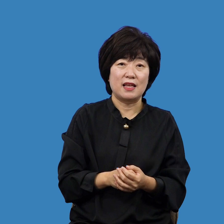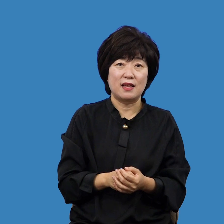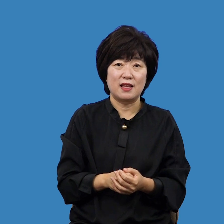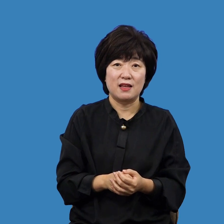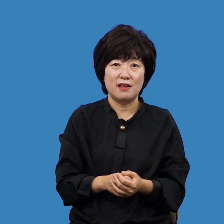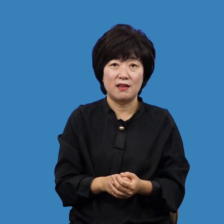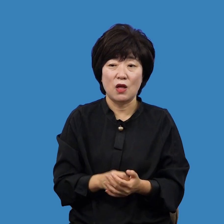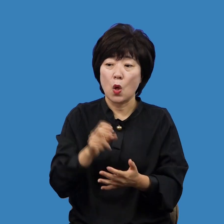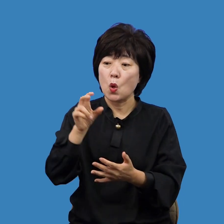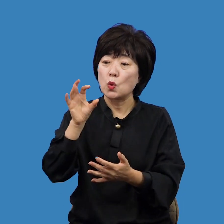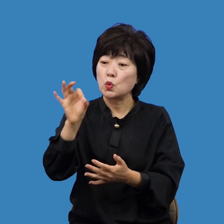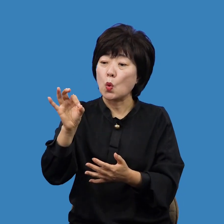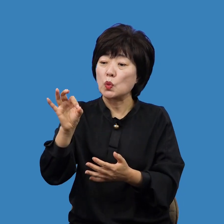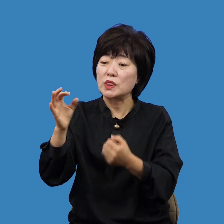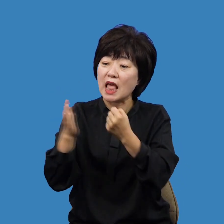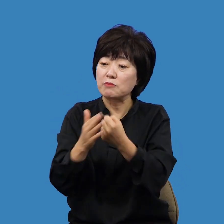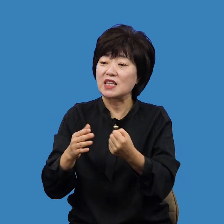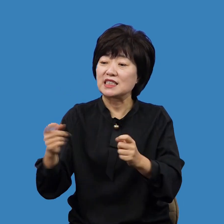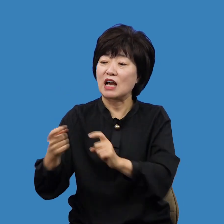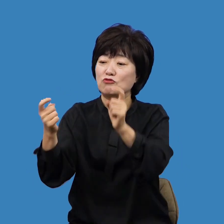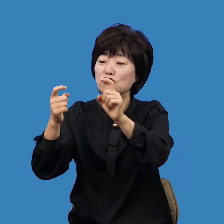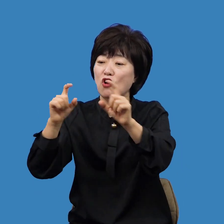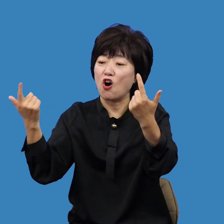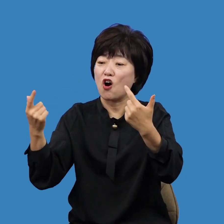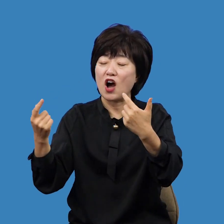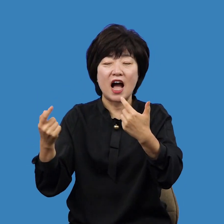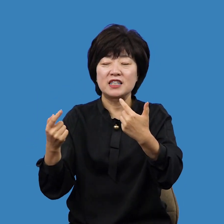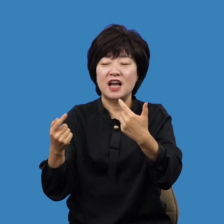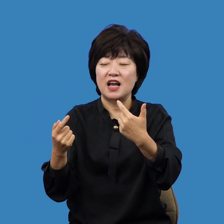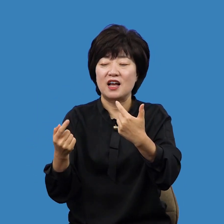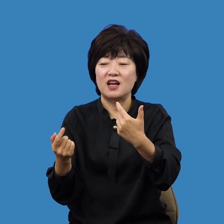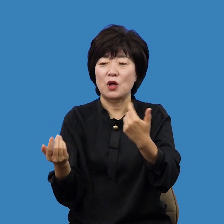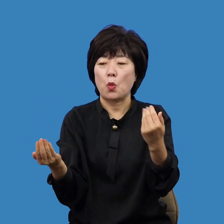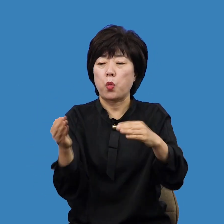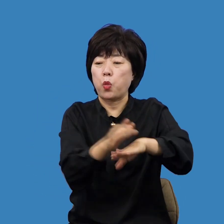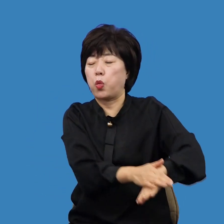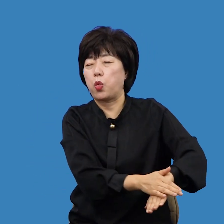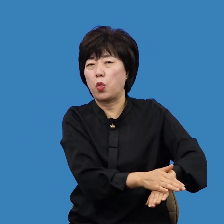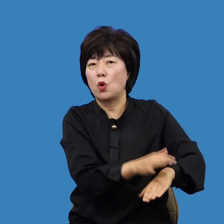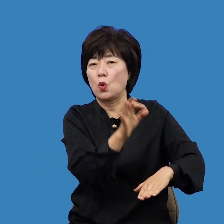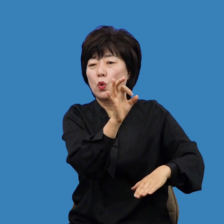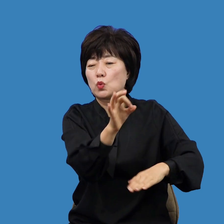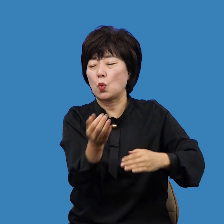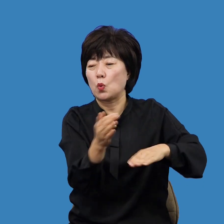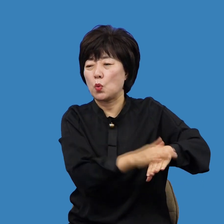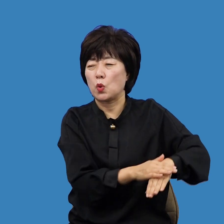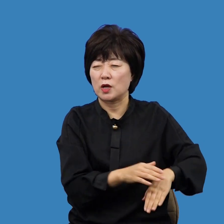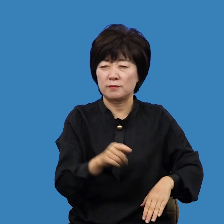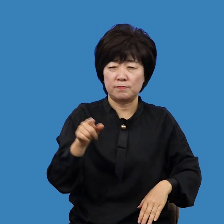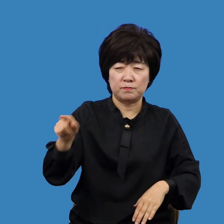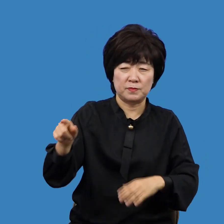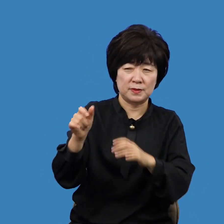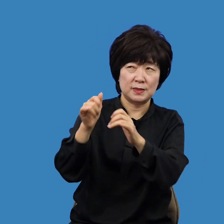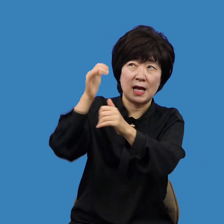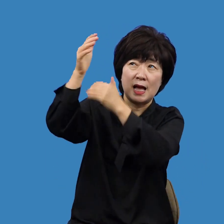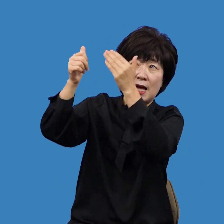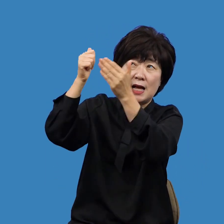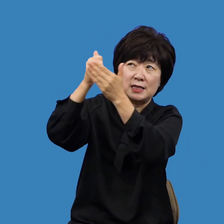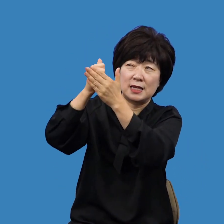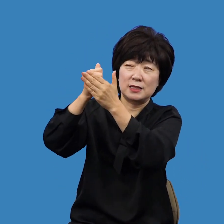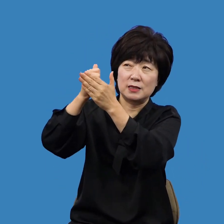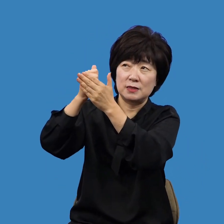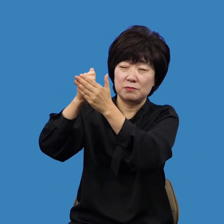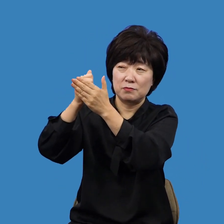근데 돈 때문에 싸운다 그러지 않아. 네? 보면은 저쪽이 뭐 하나님으로부터 어떻게 실수를 했고 멀어져 있고 우리가